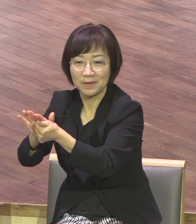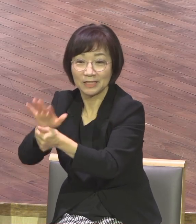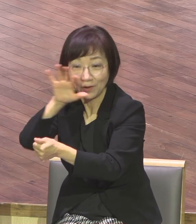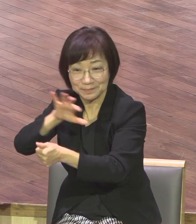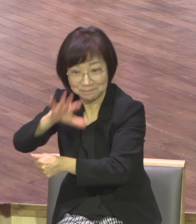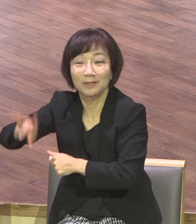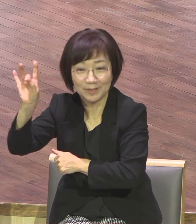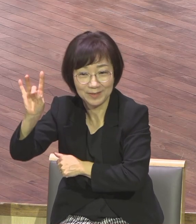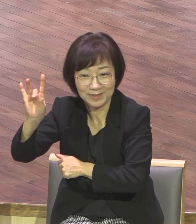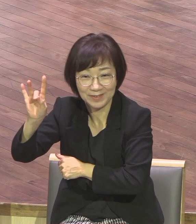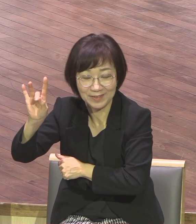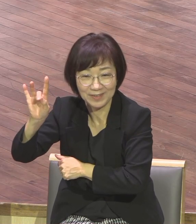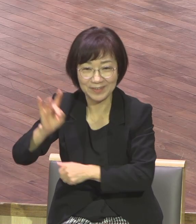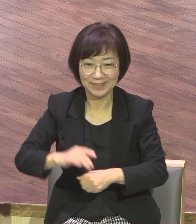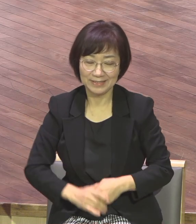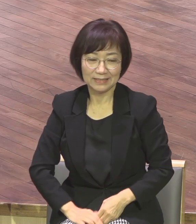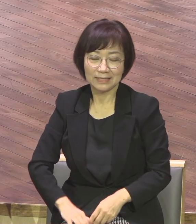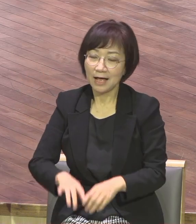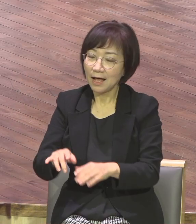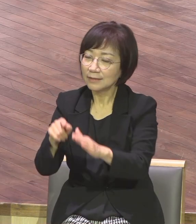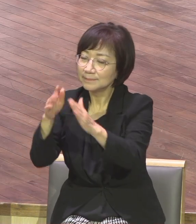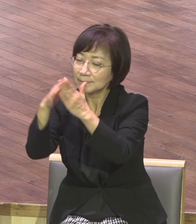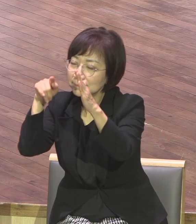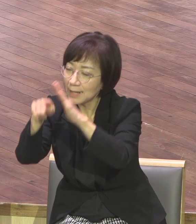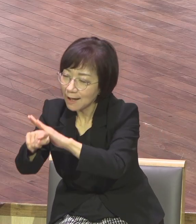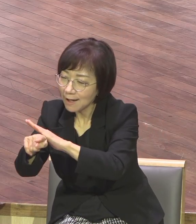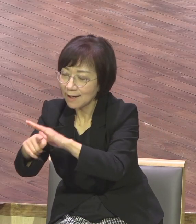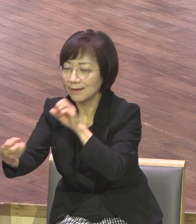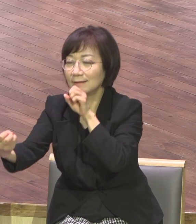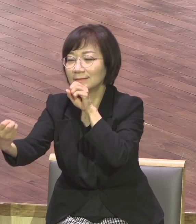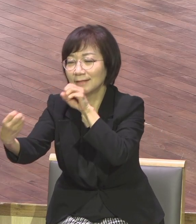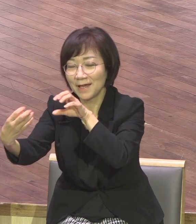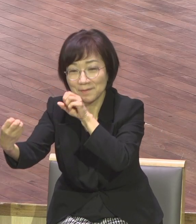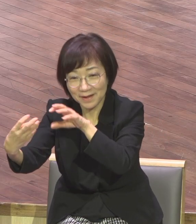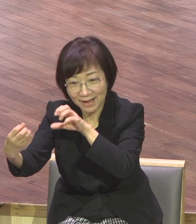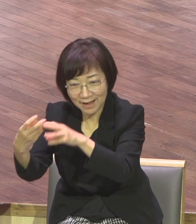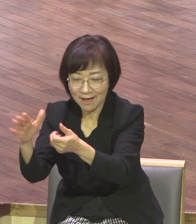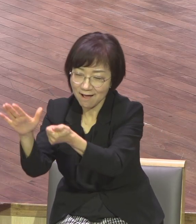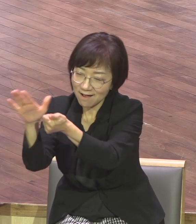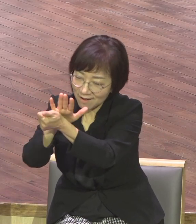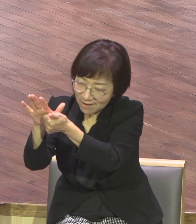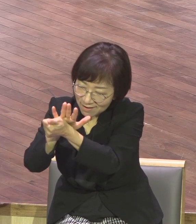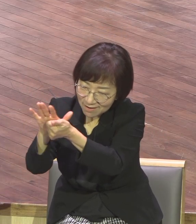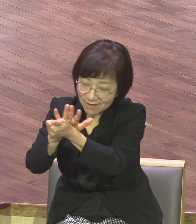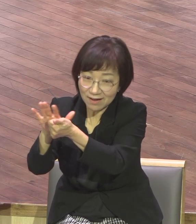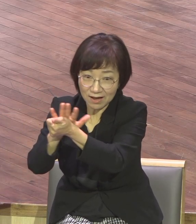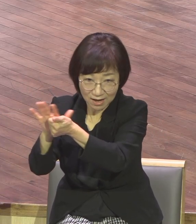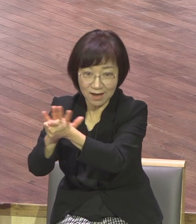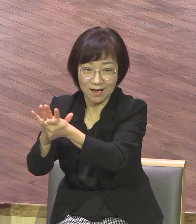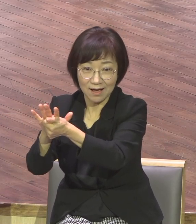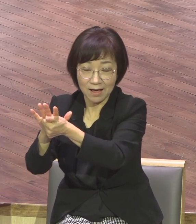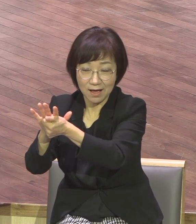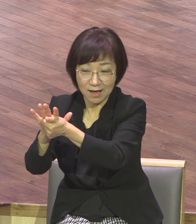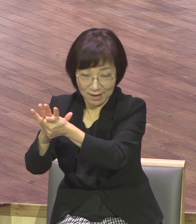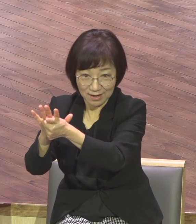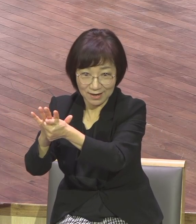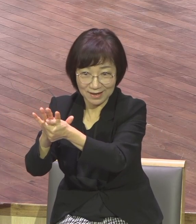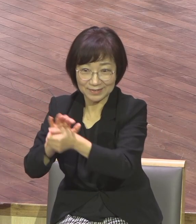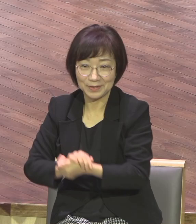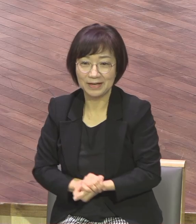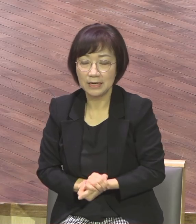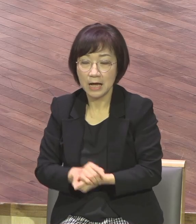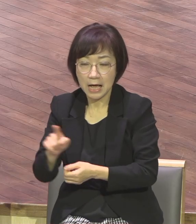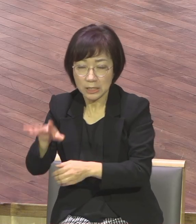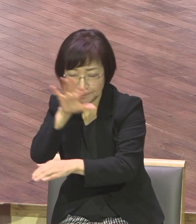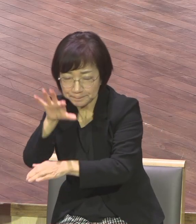장기 결석자들 찾아가서 대화하고 또 이렇게 세우는 이것이 앞으로 새가족이 새가족을